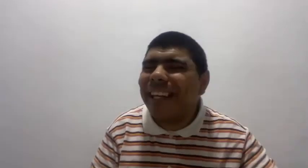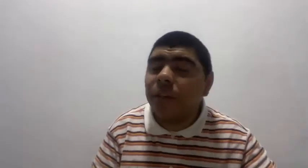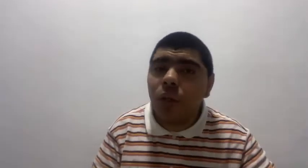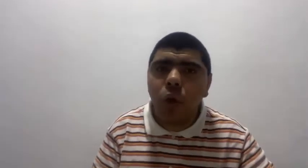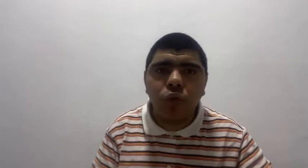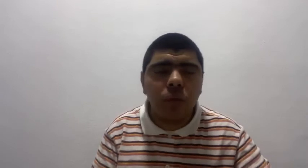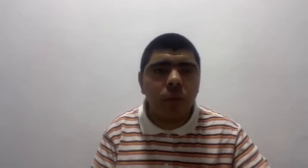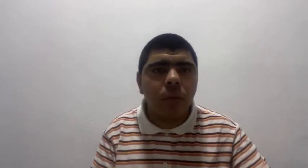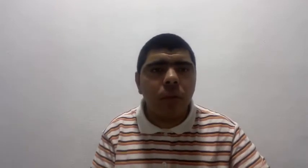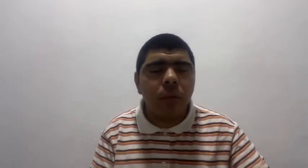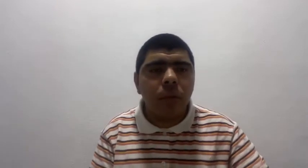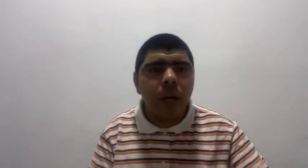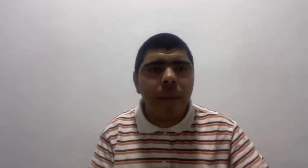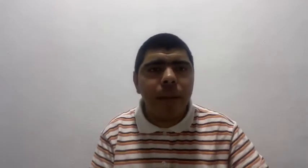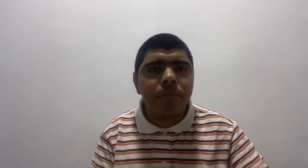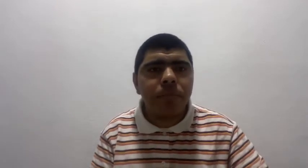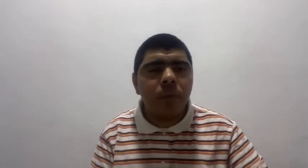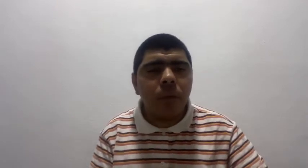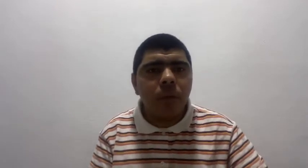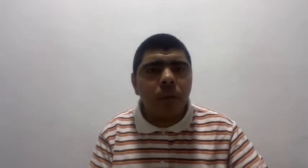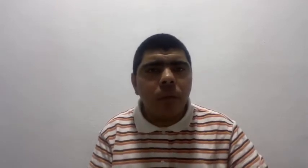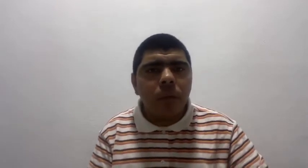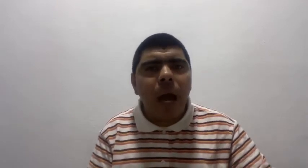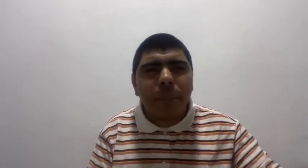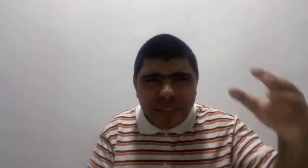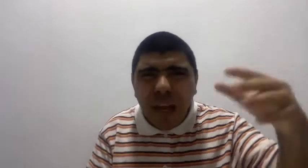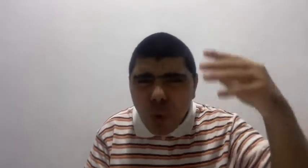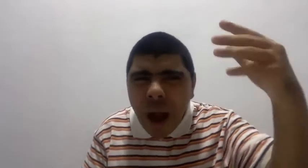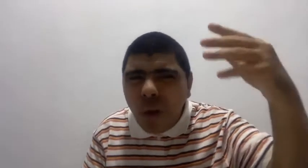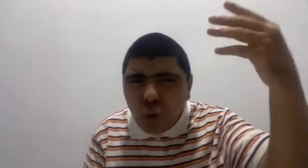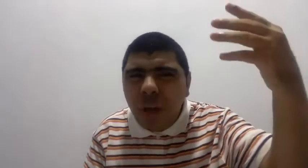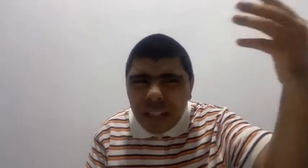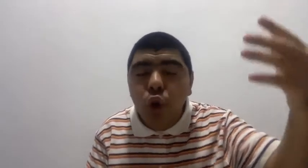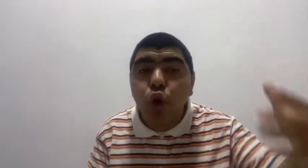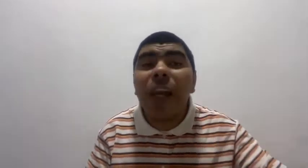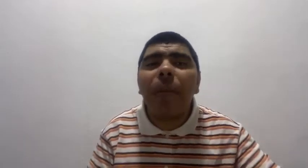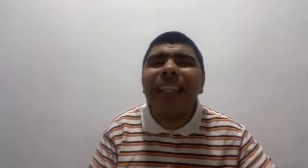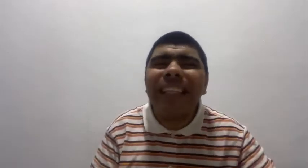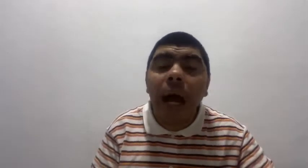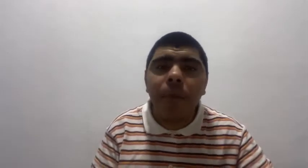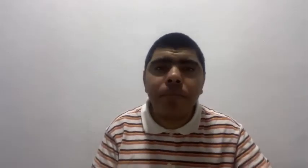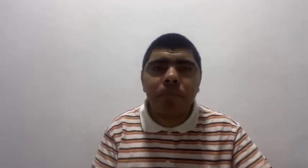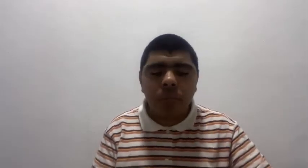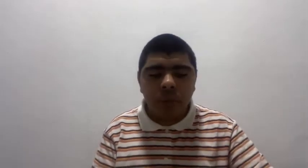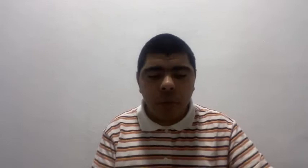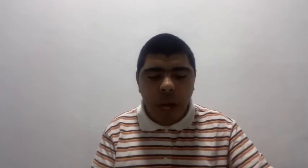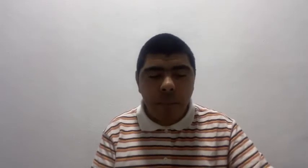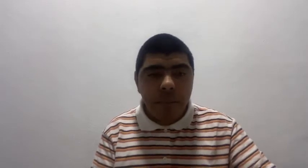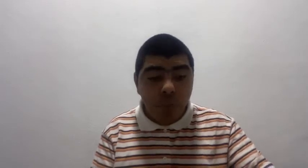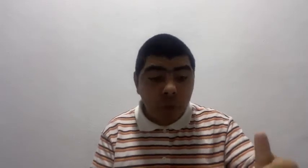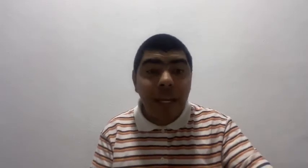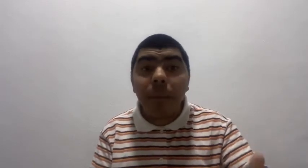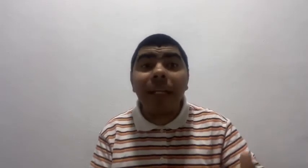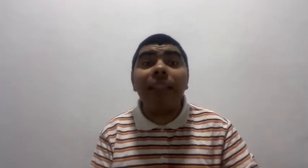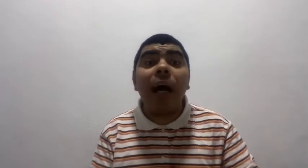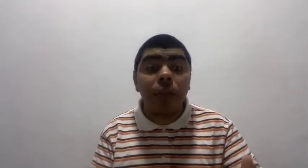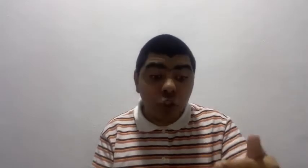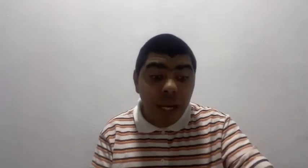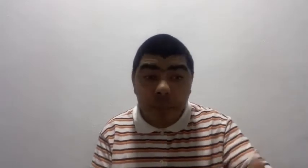en Dios. Amén. Aprendamos a gozarnos con la verdad. Amén. Porque la verdad, dice la